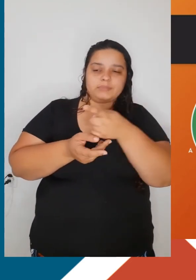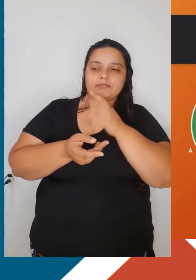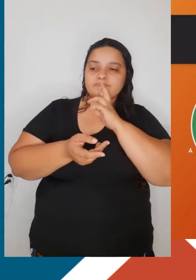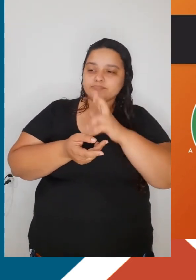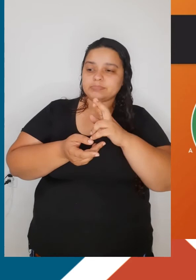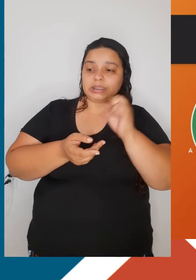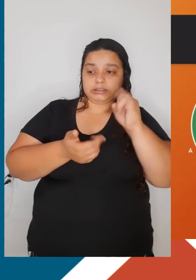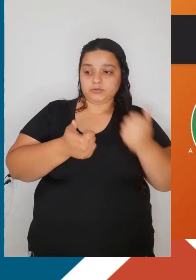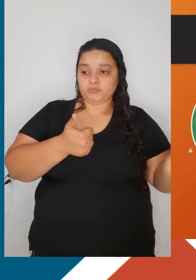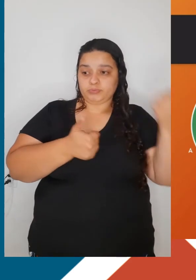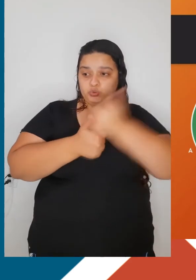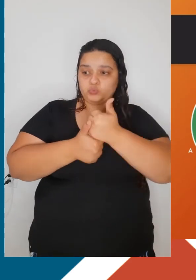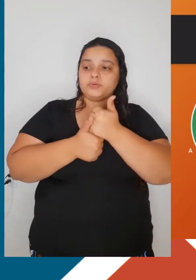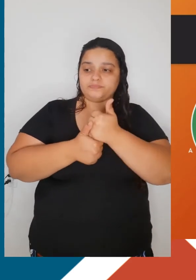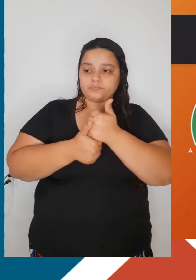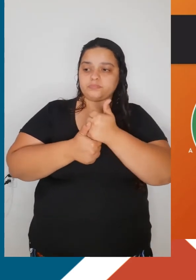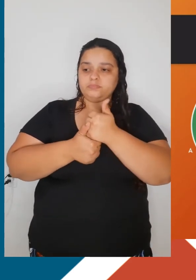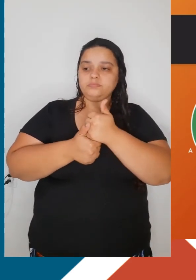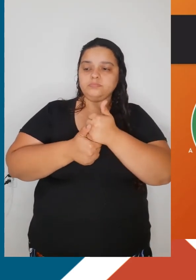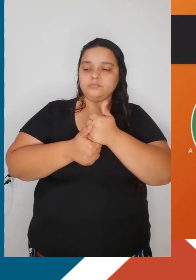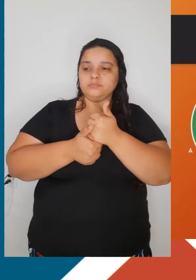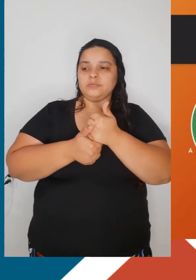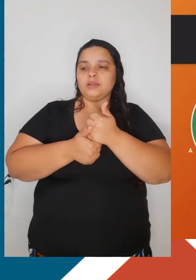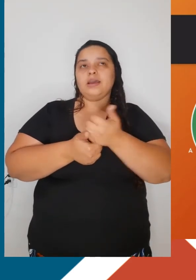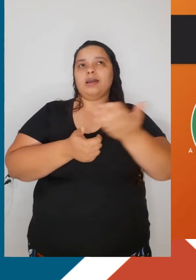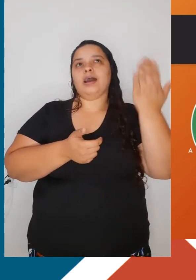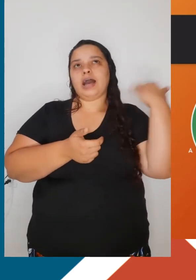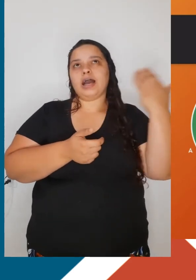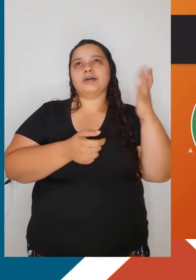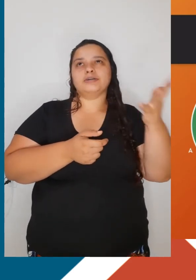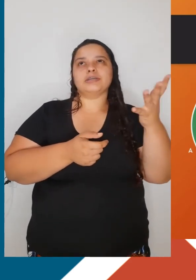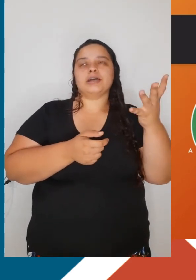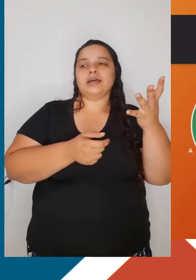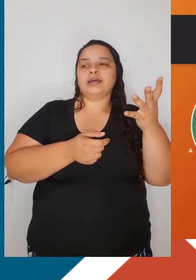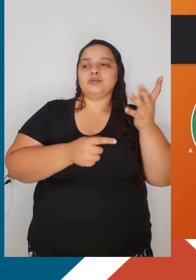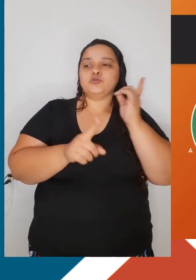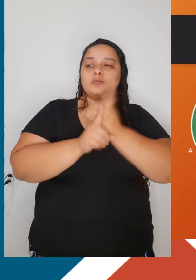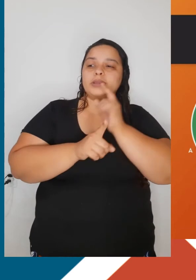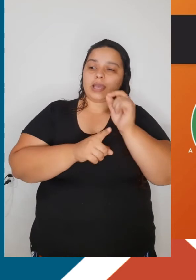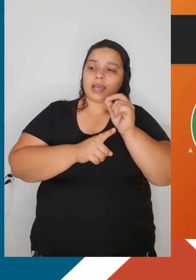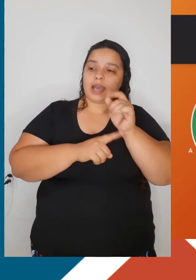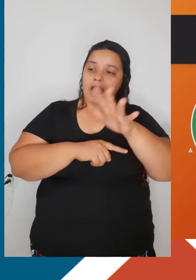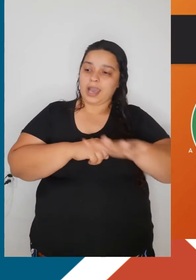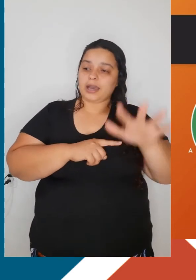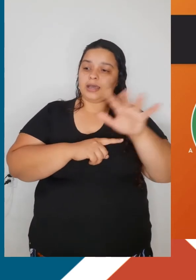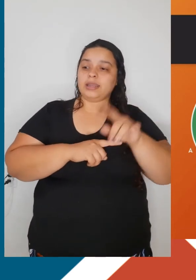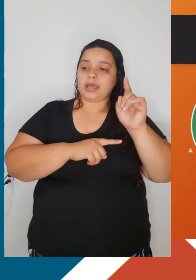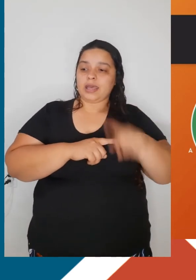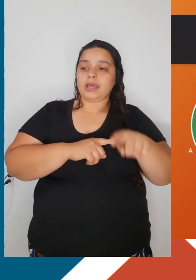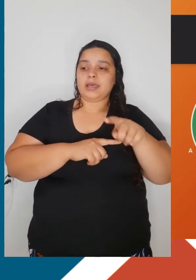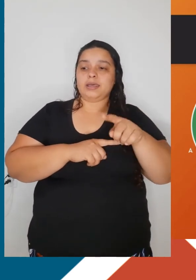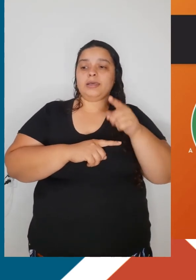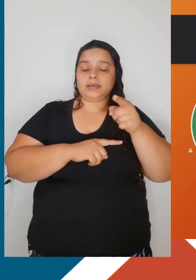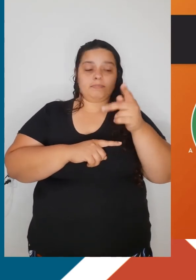Então, substituindo essa informação na expressão que havíamos determinado antes, teremos que a área da coroa é igual a